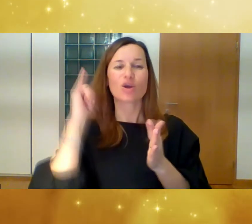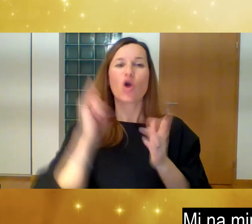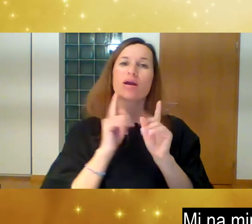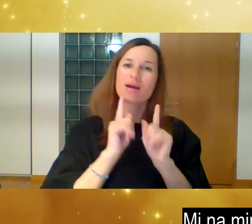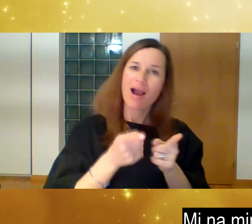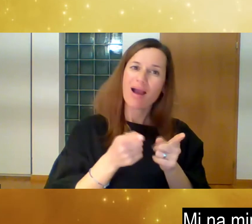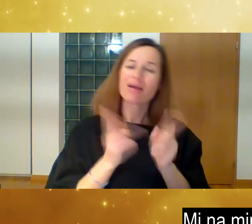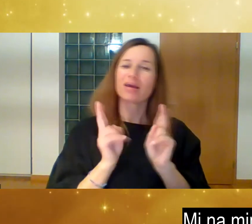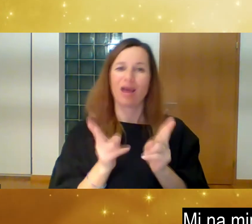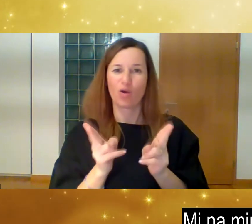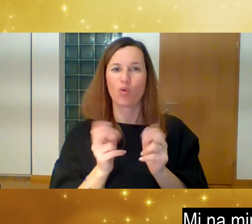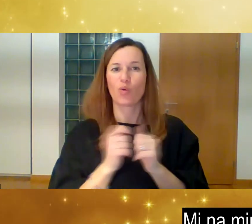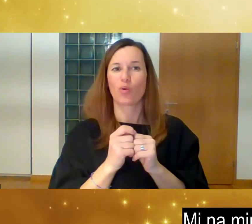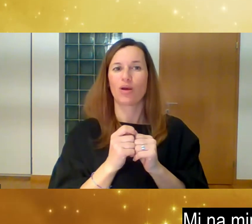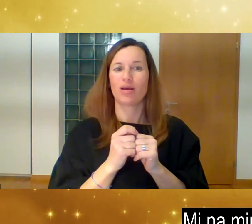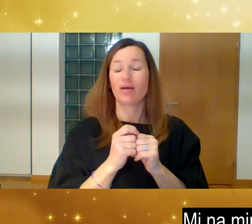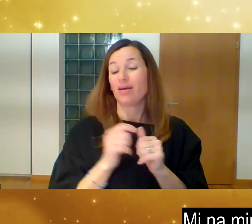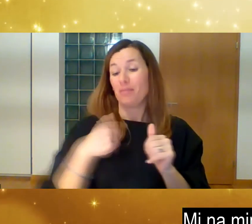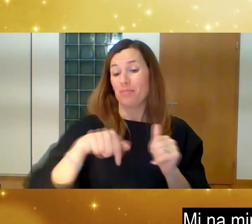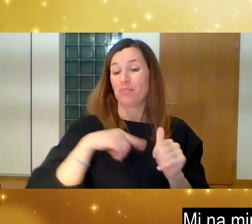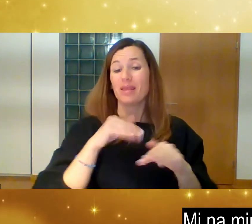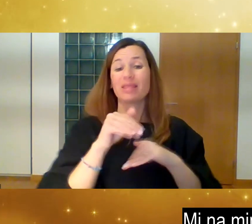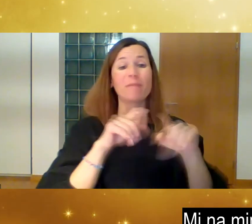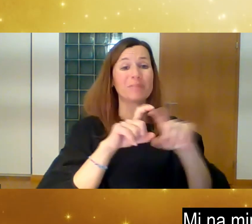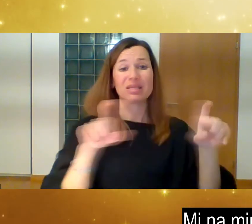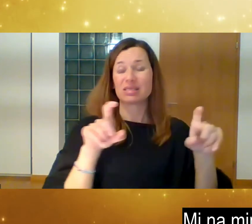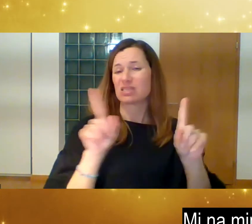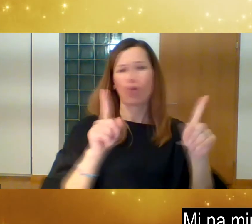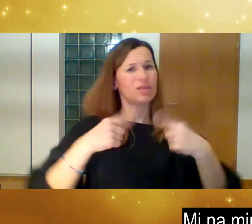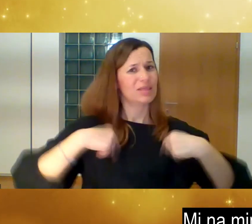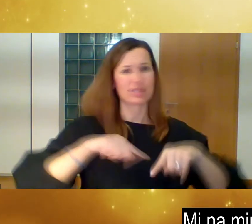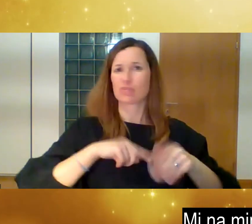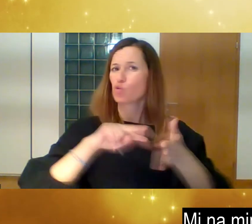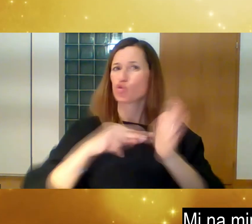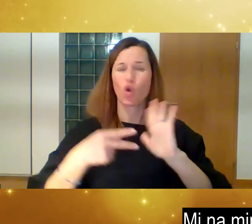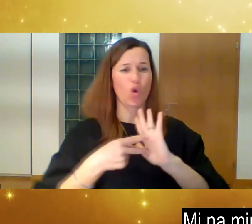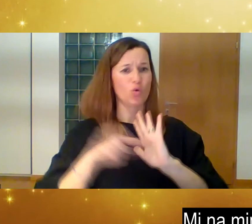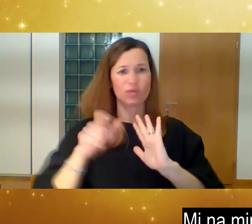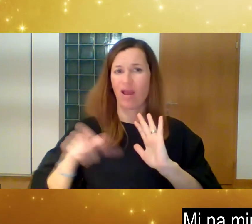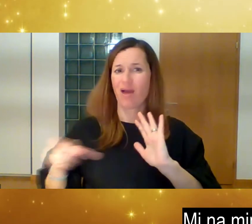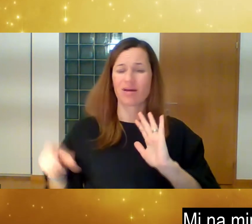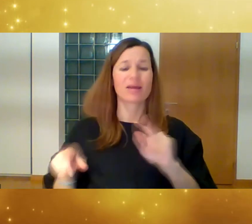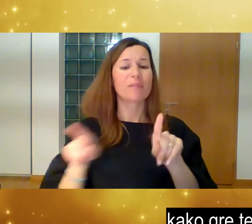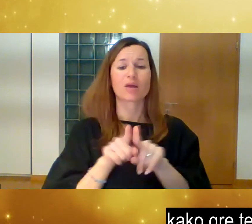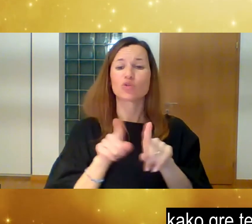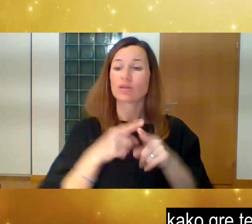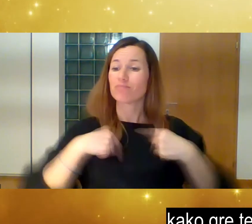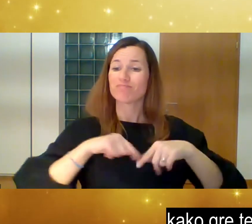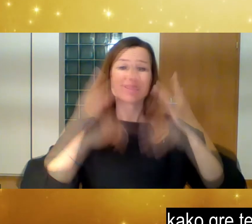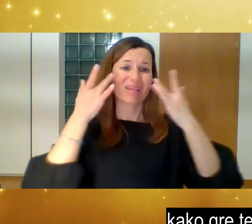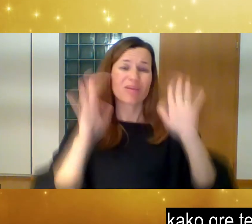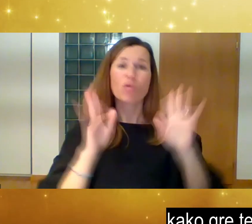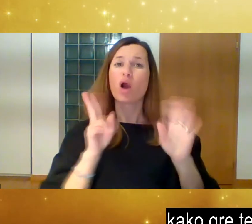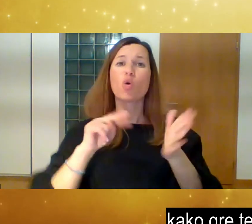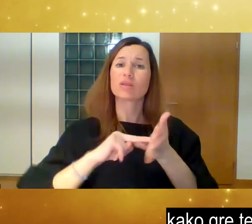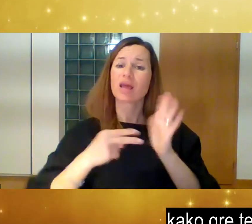kako, namreč mi na ministrstvu nismo strokovnjaki, in tudi ne vemo, kako gre